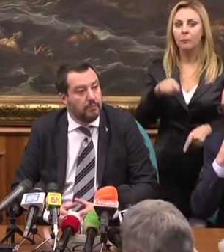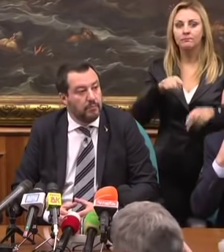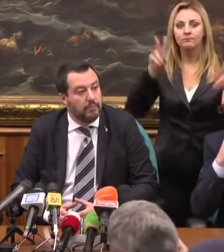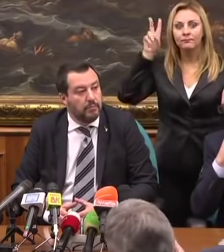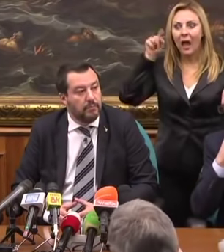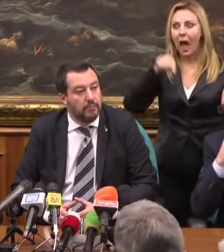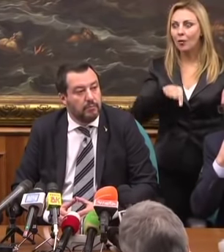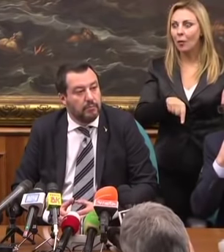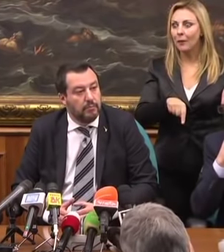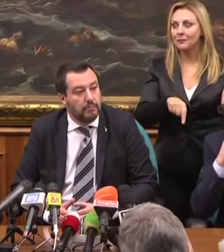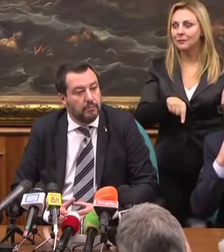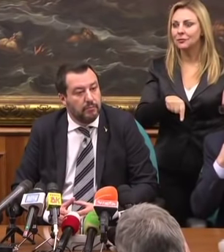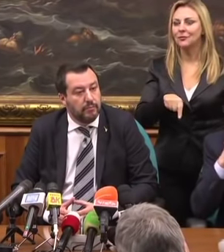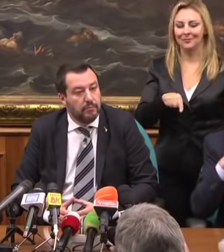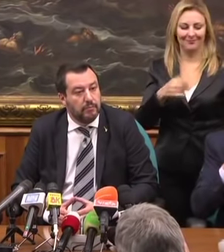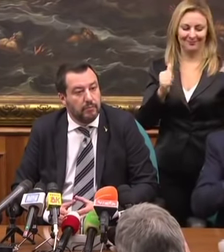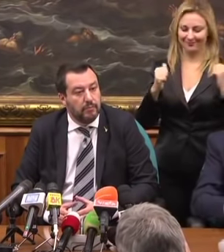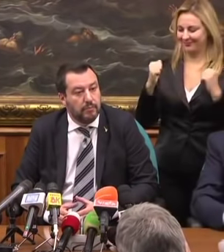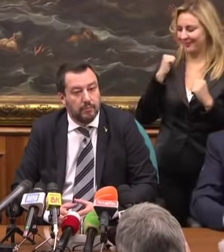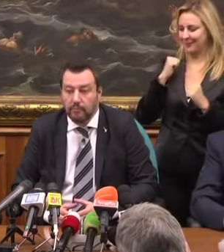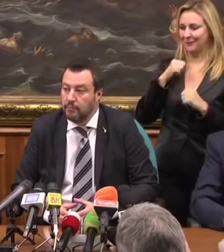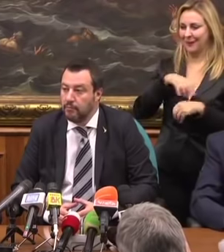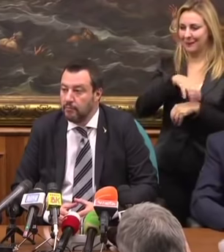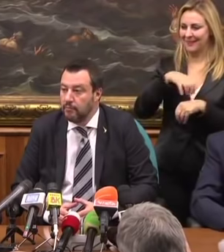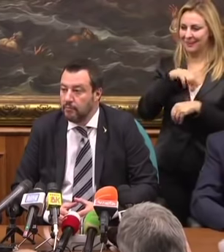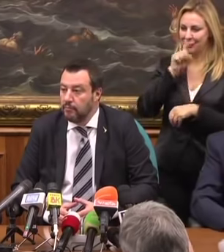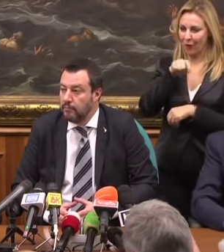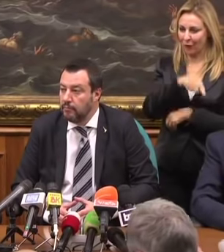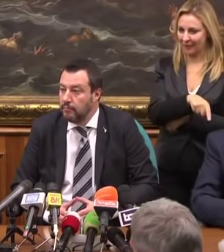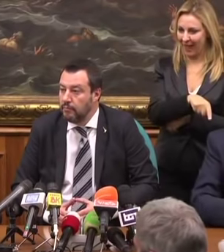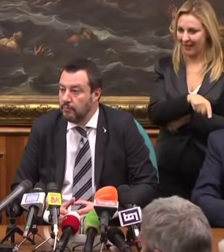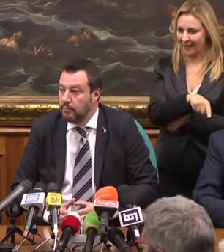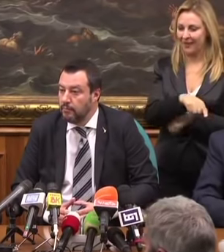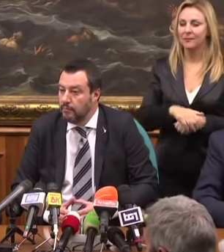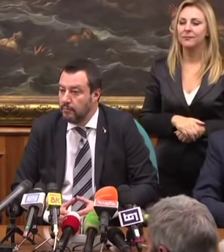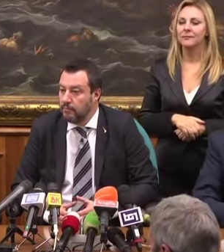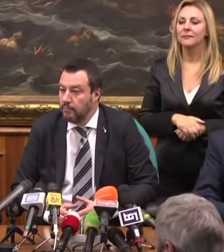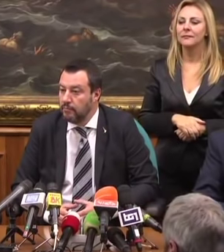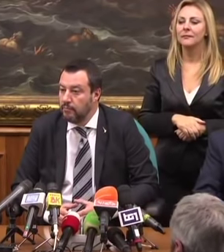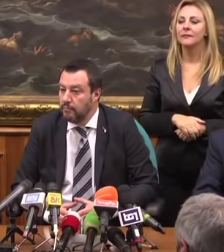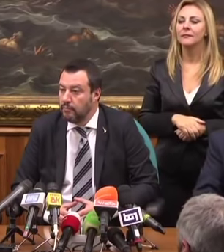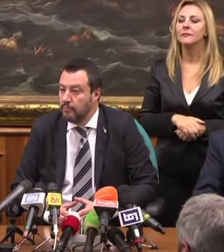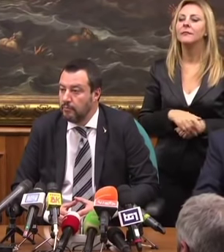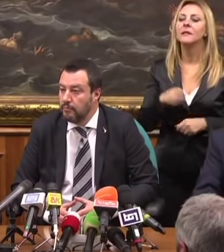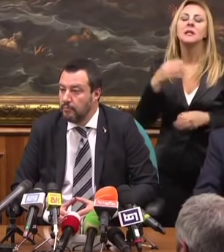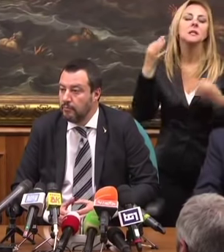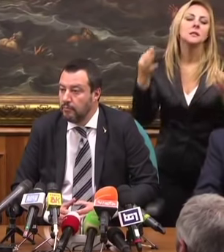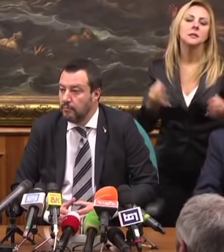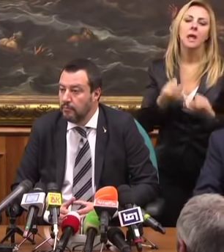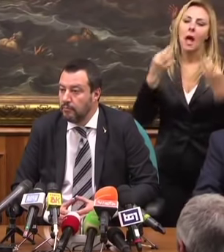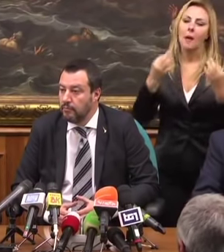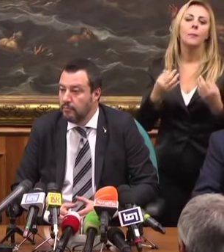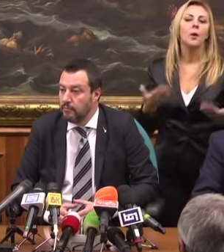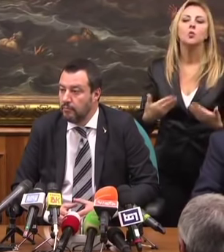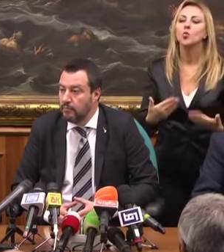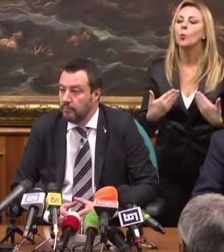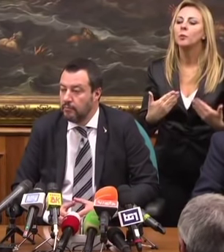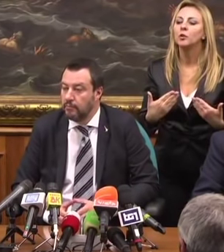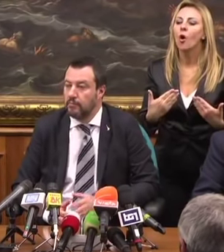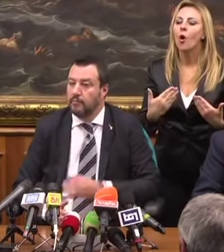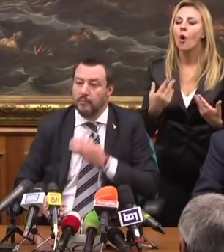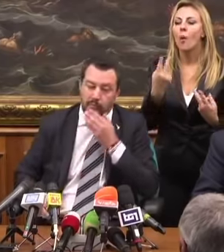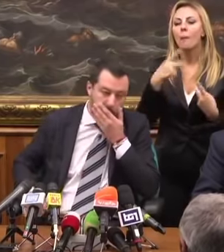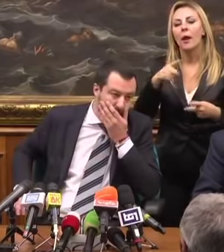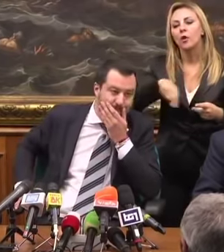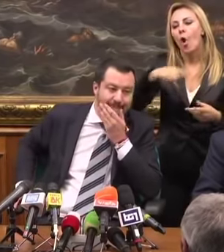invece annunciato dal ministro Fontana, il tema della disabilità da sempre è stato da subito